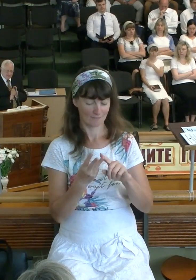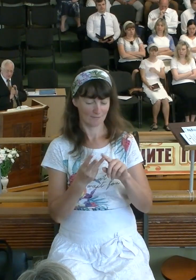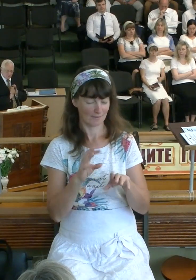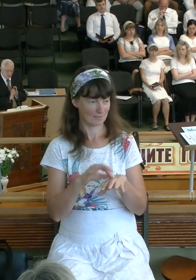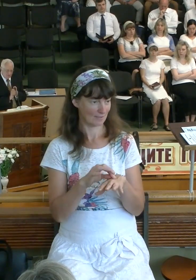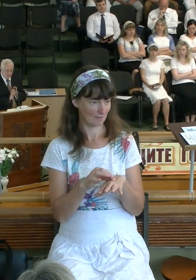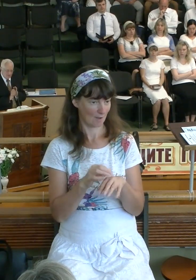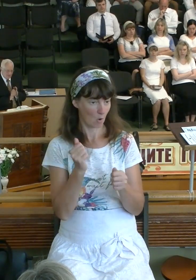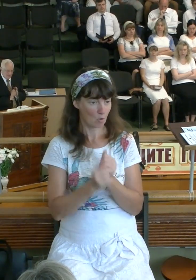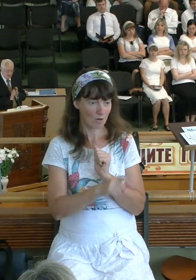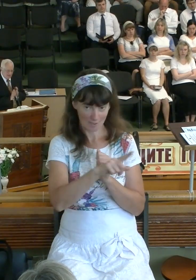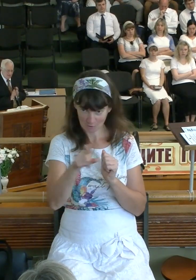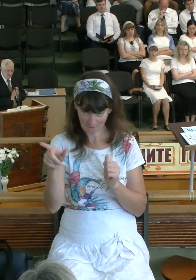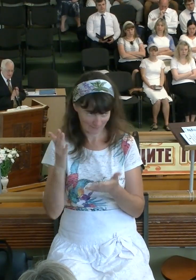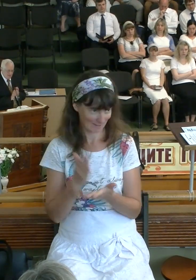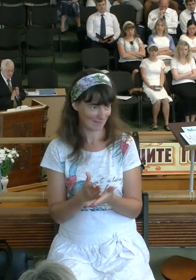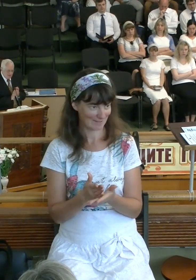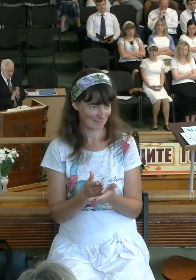нас есть дух.